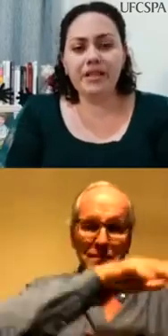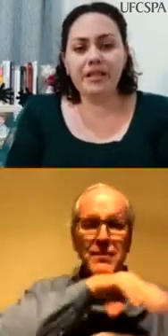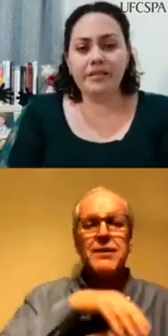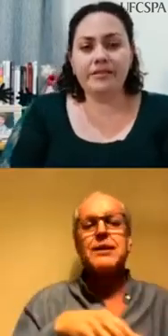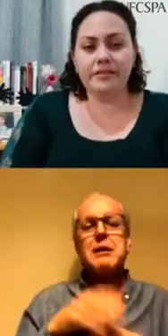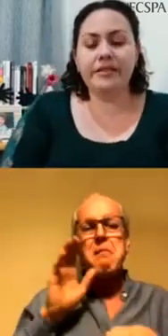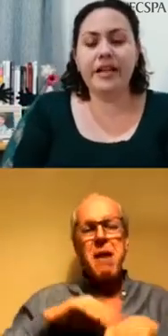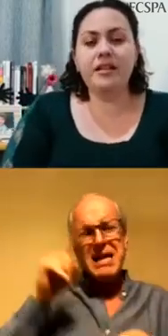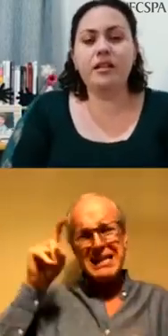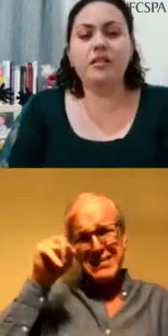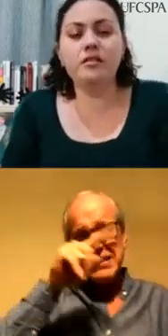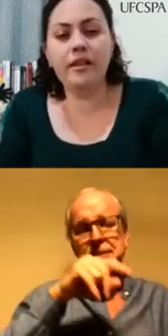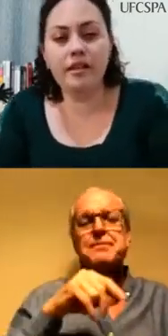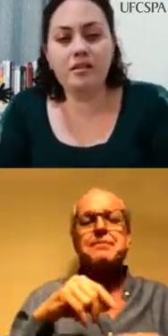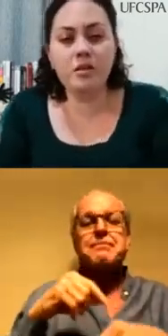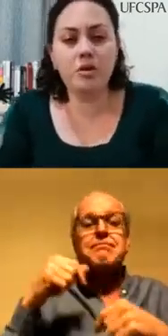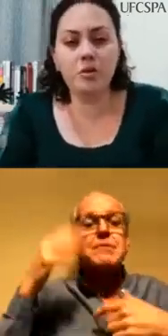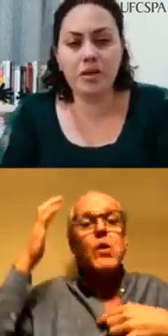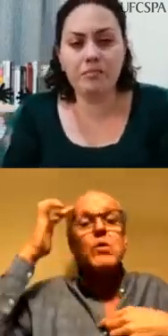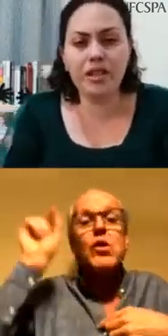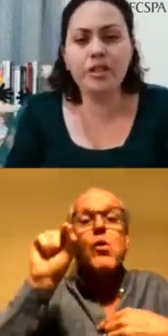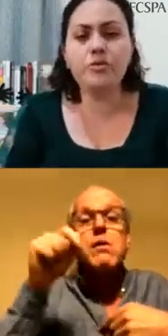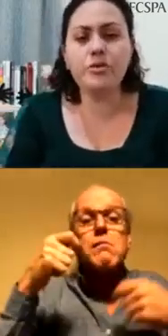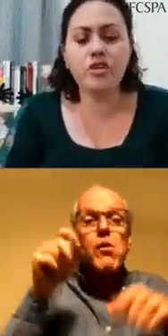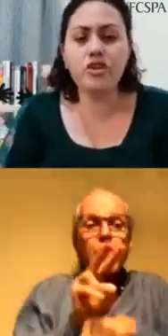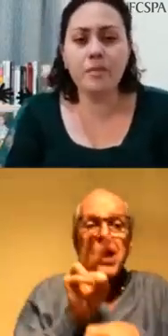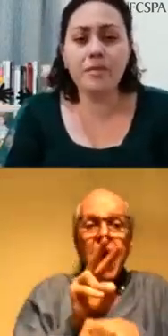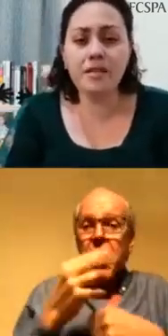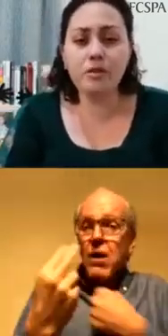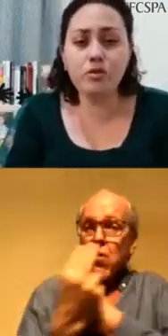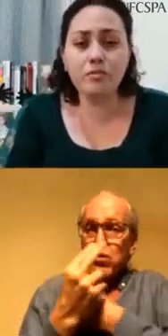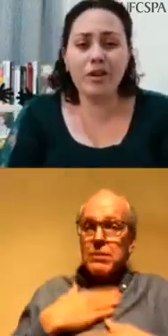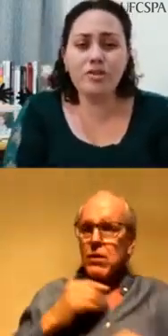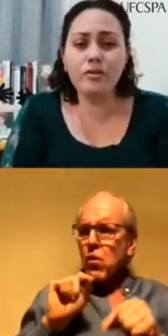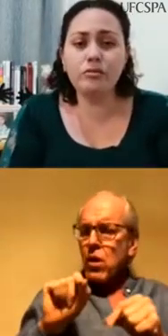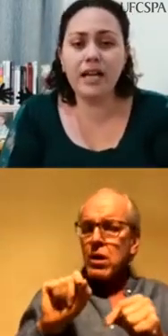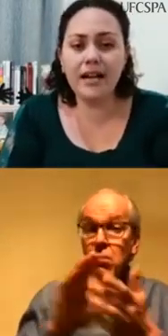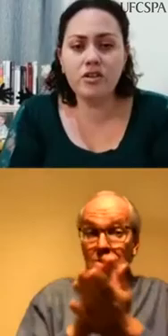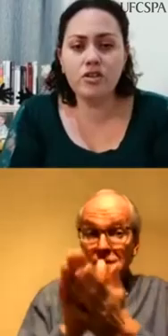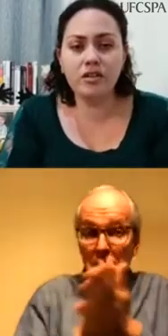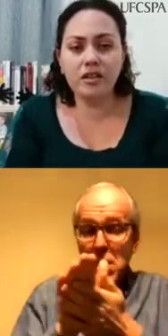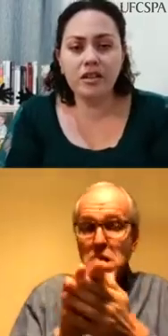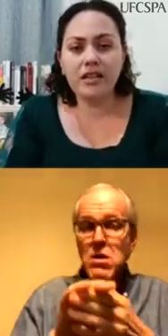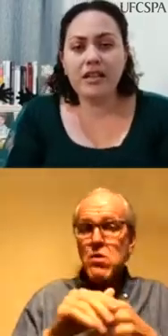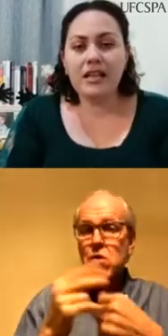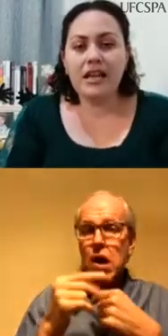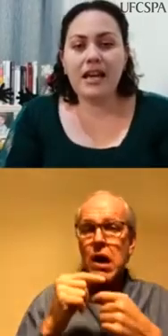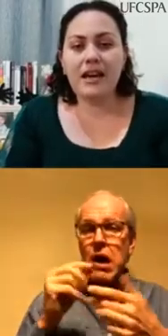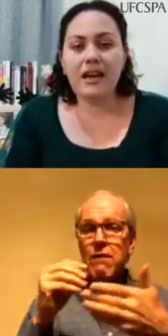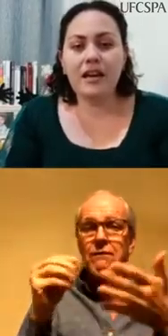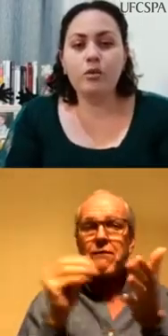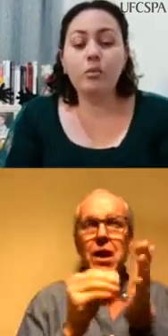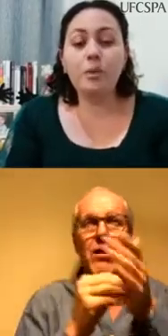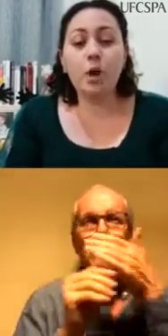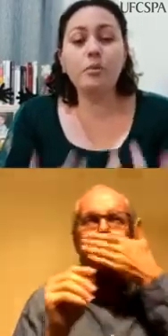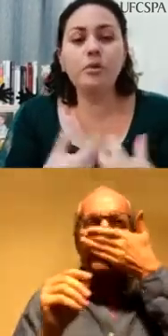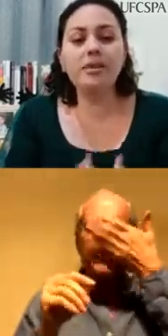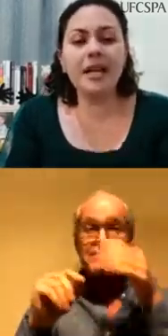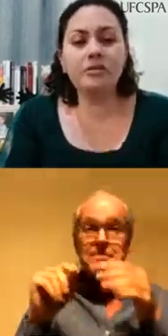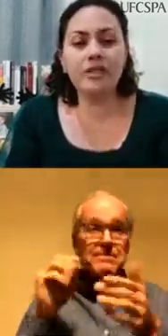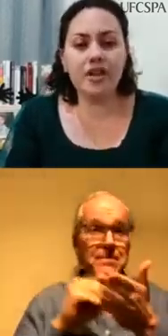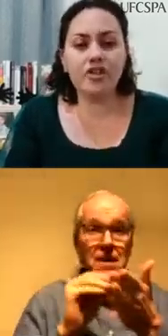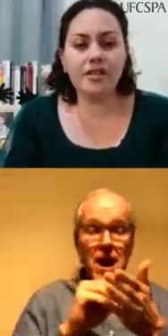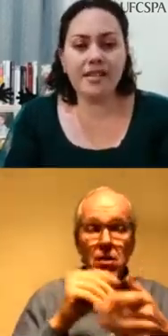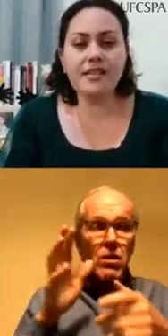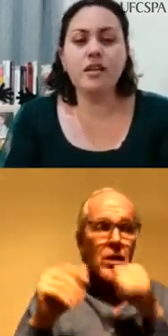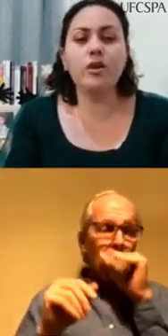Para mim, né, em relação aos meus amigos, o que a gente tem percebido de maior dificuldade é o próprio